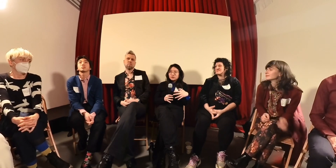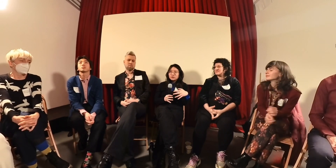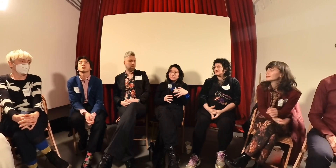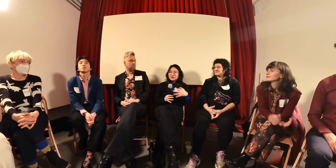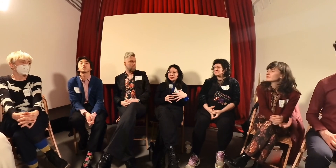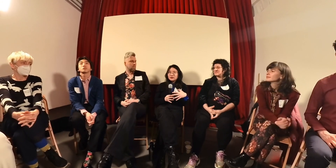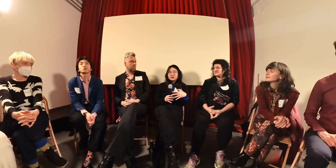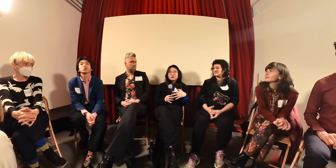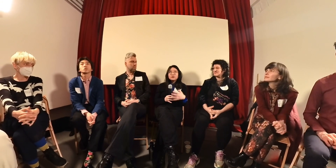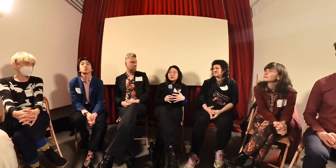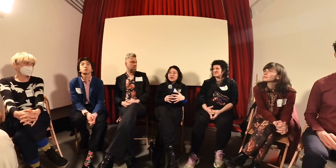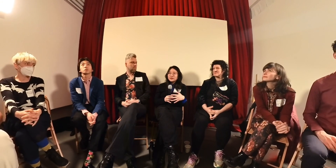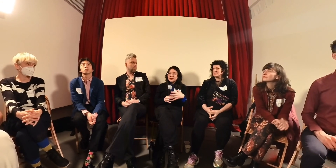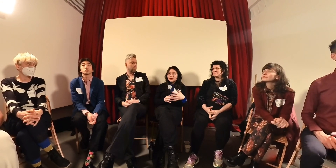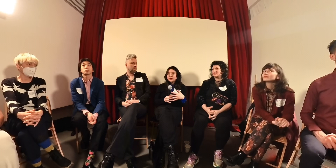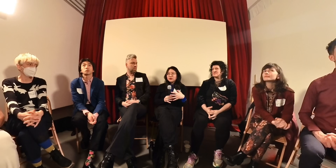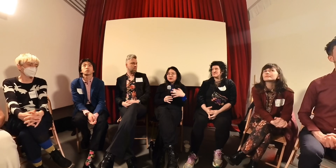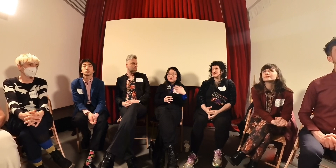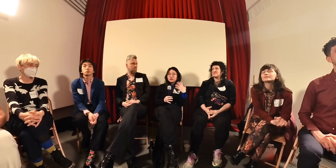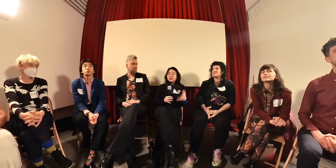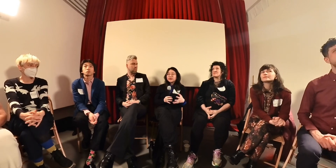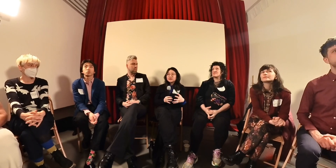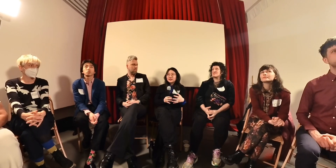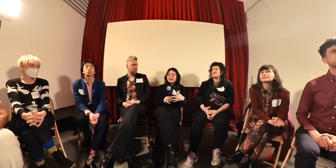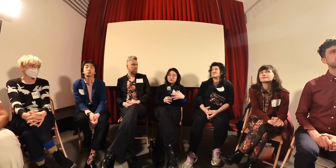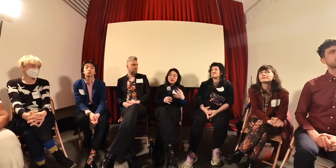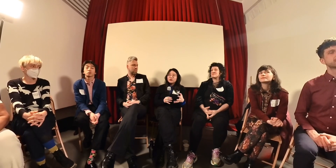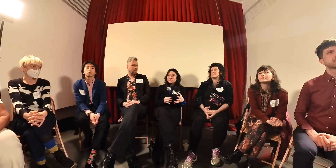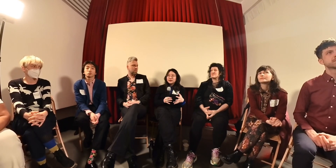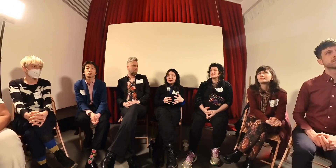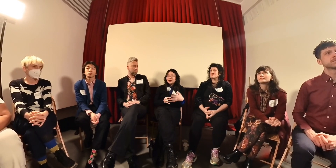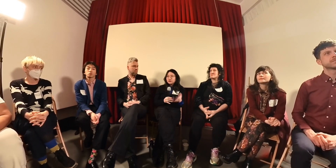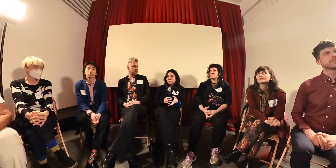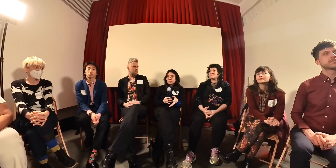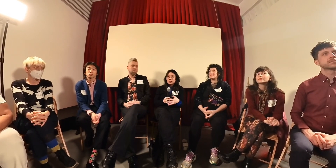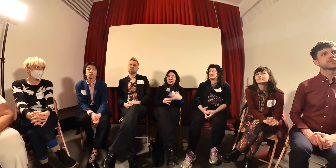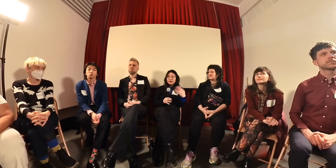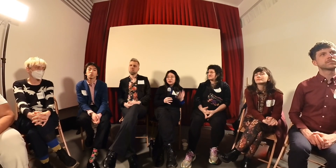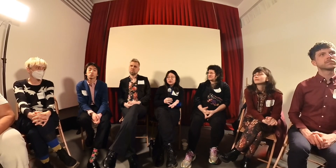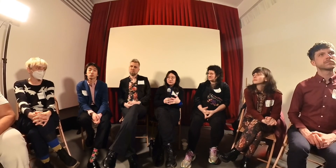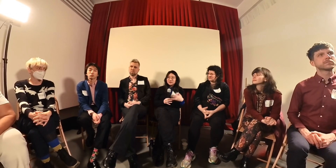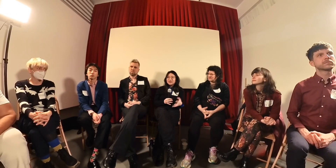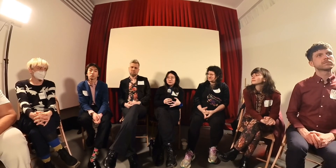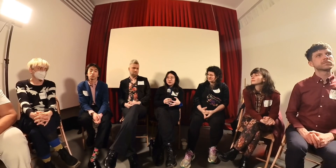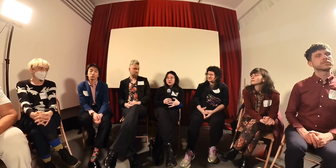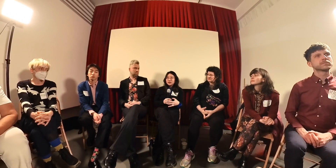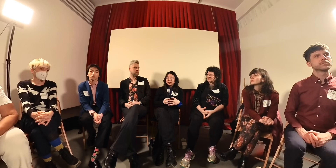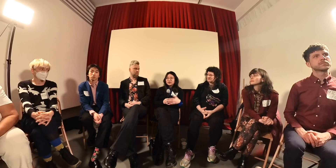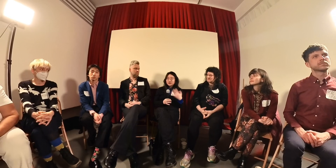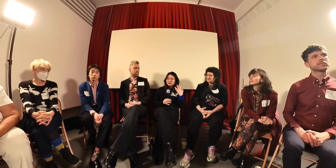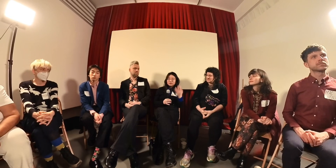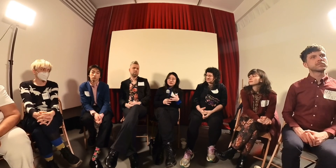hybriditu nebo tu mezikulturní a mezigenerační komunikaci a spíš nekomunikaci a nedorozumění. A o to mi jde